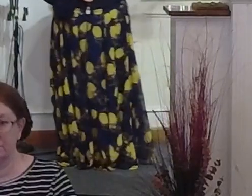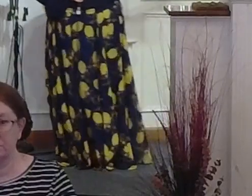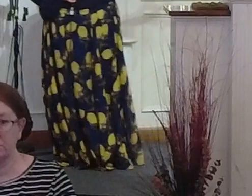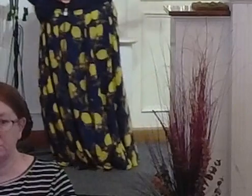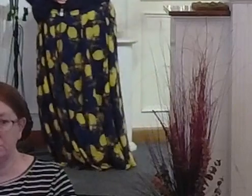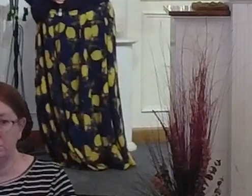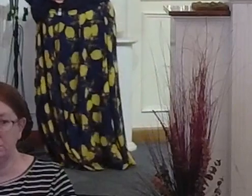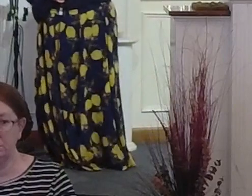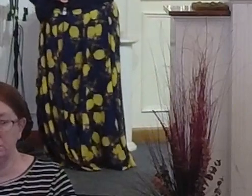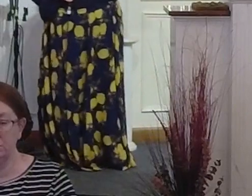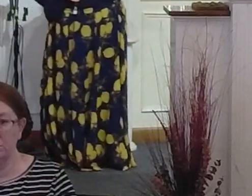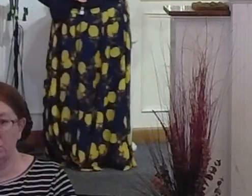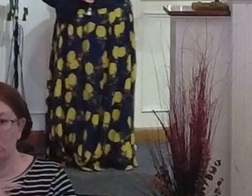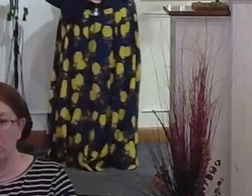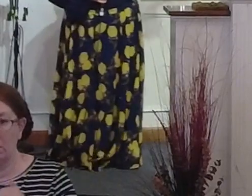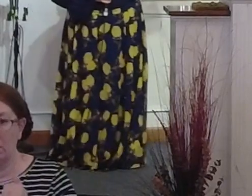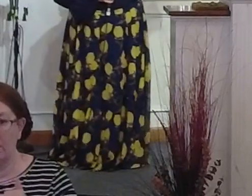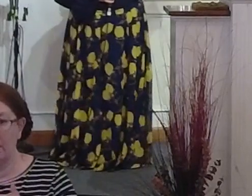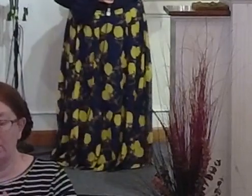¡úsalo!